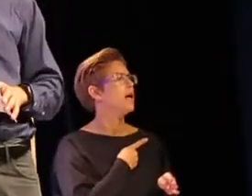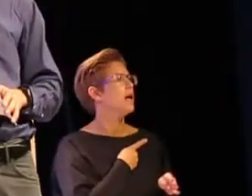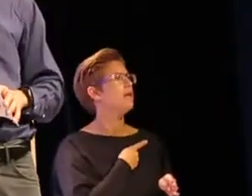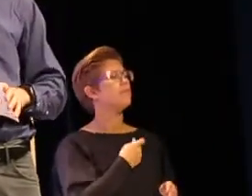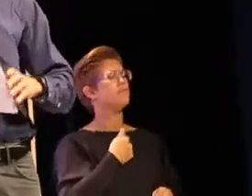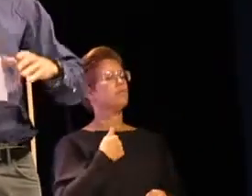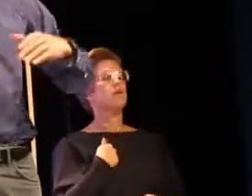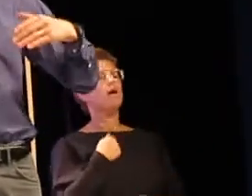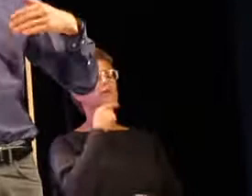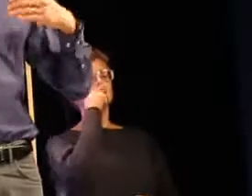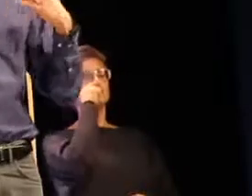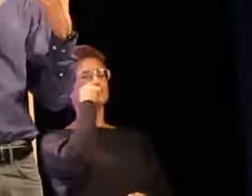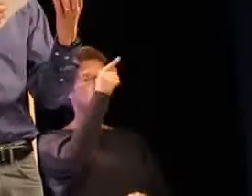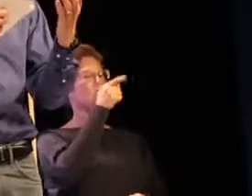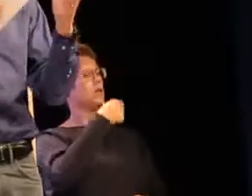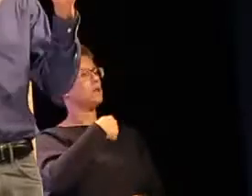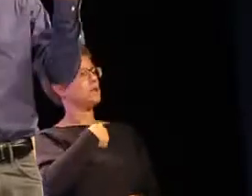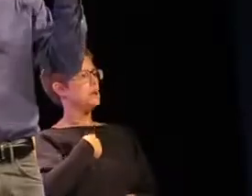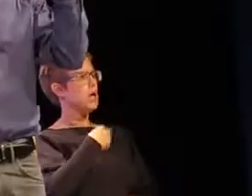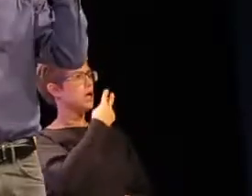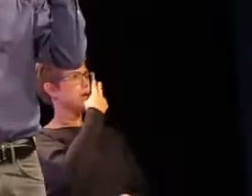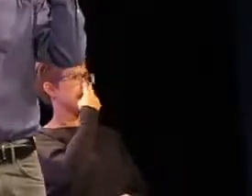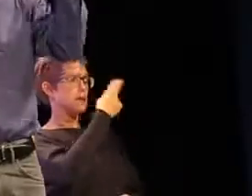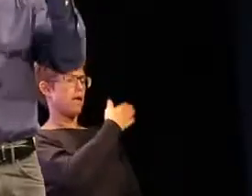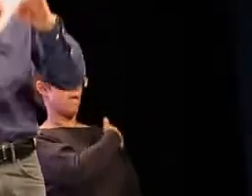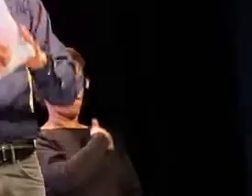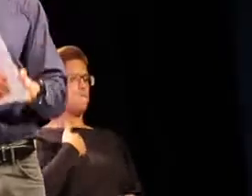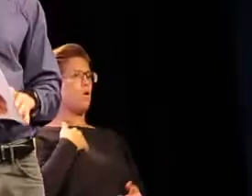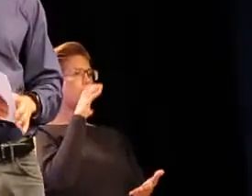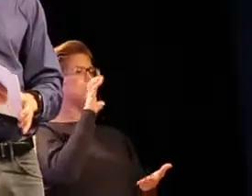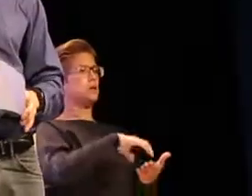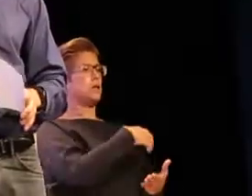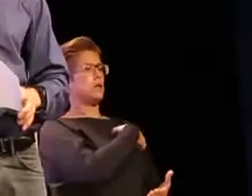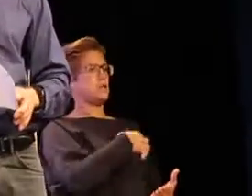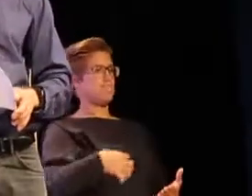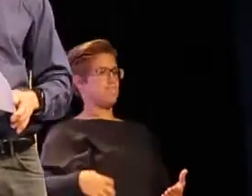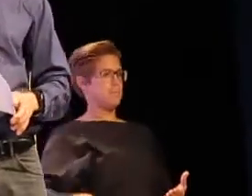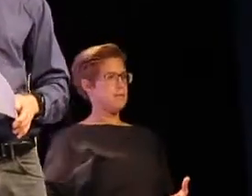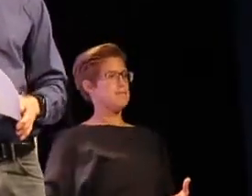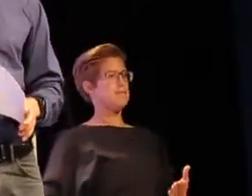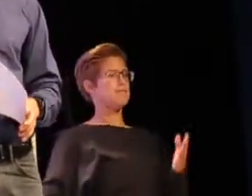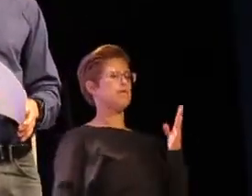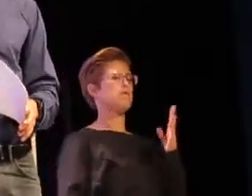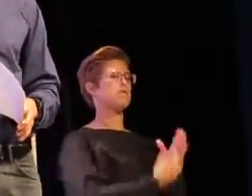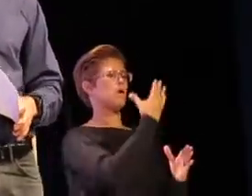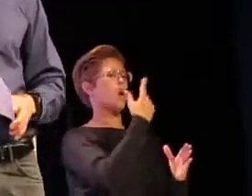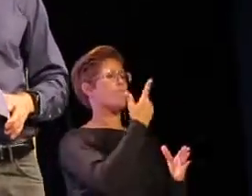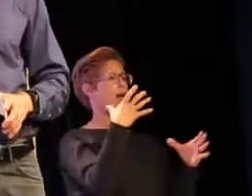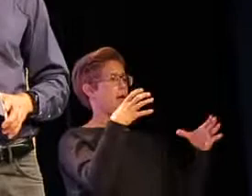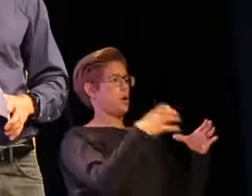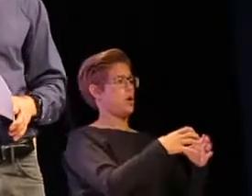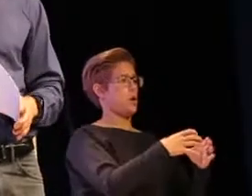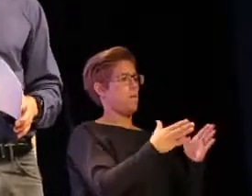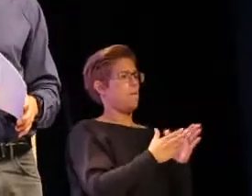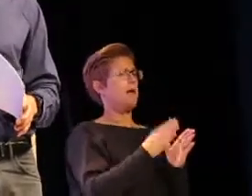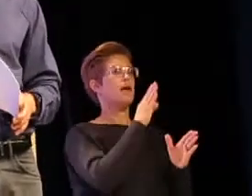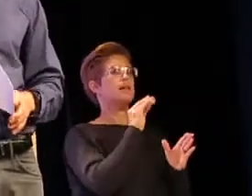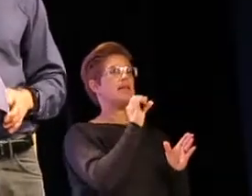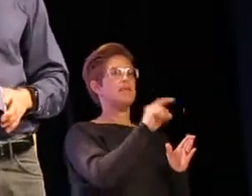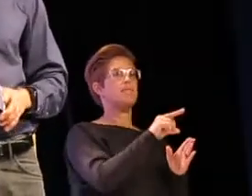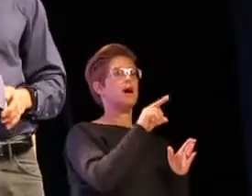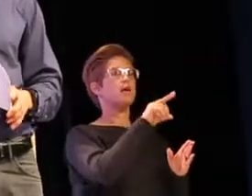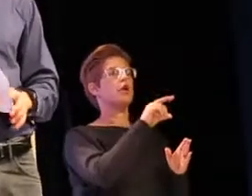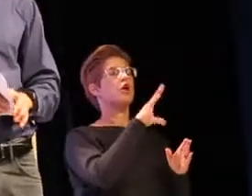se Stefan Löfven ta initiativ och skapa en frontgrupp tillsammans med Dilma Rousseff och